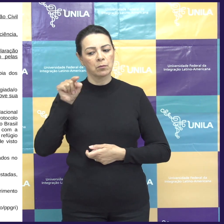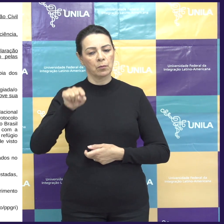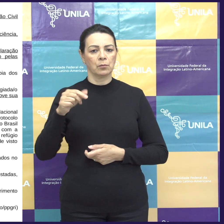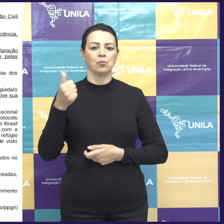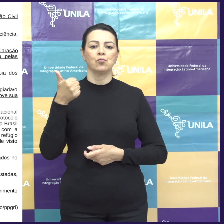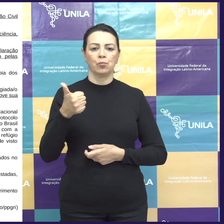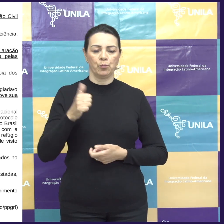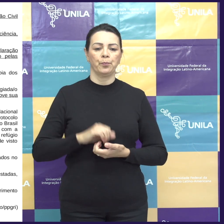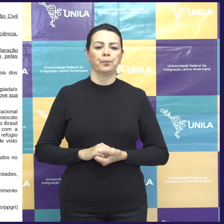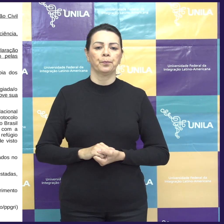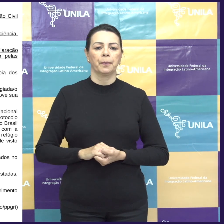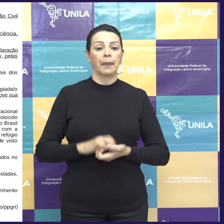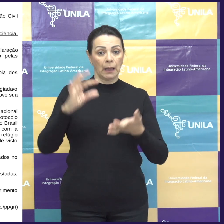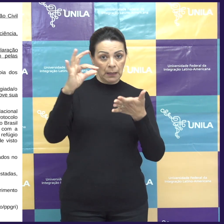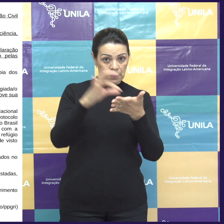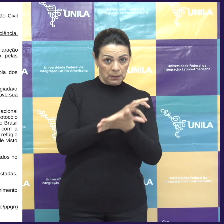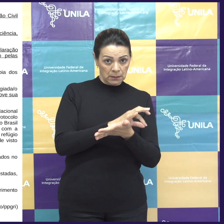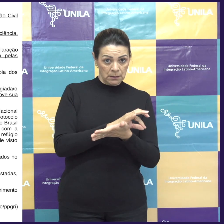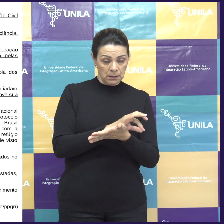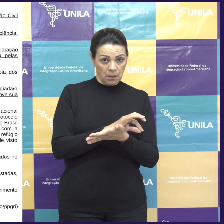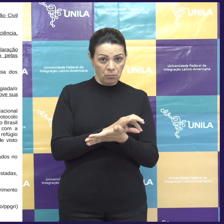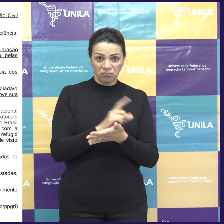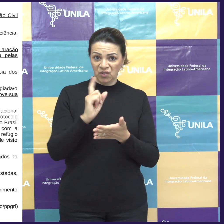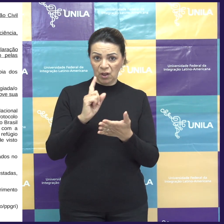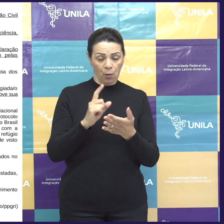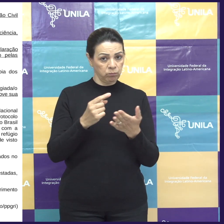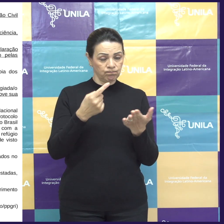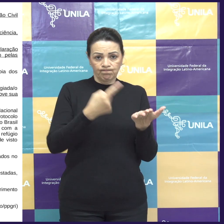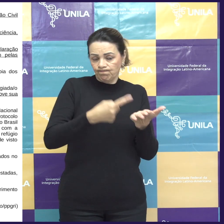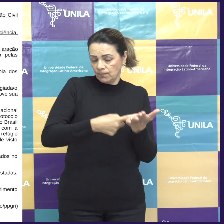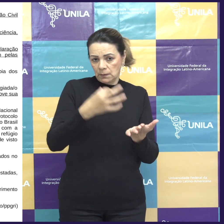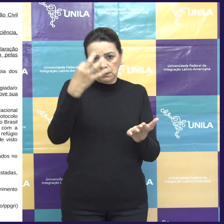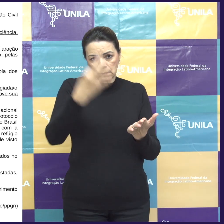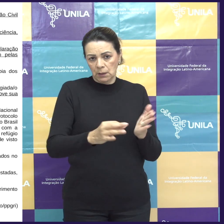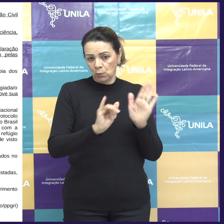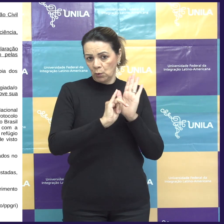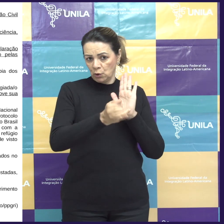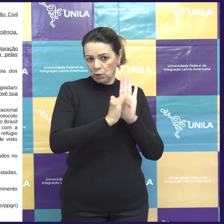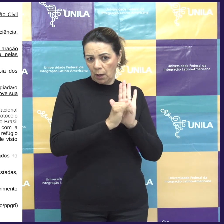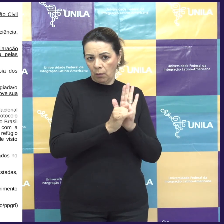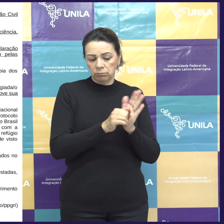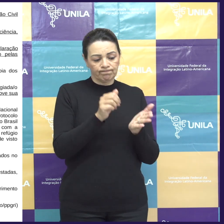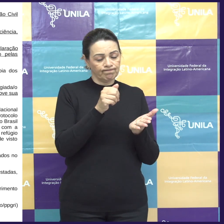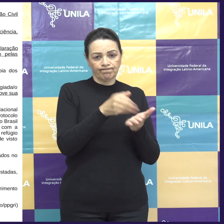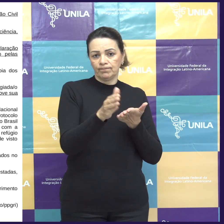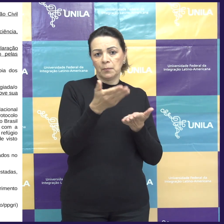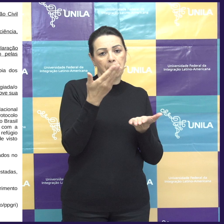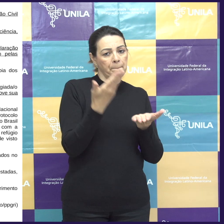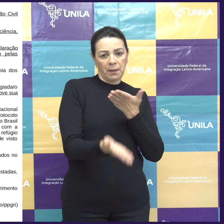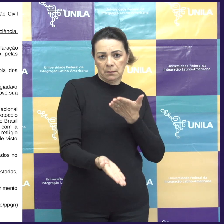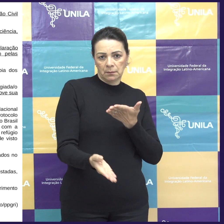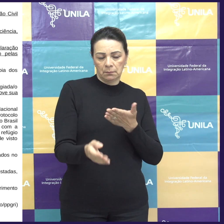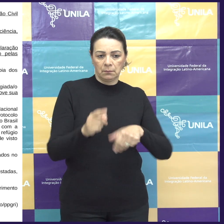4.11.1. A inscrição que estiver em desacordo com este edital implicará no indeferimento da solicitação.